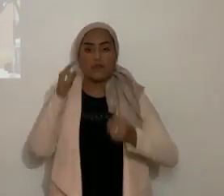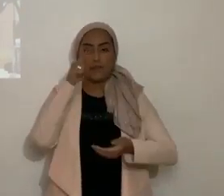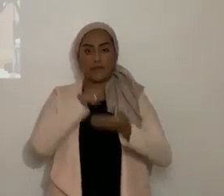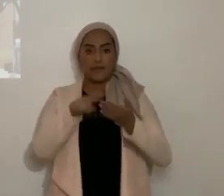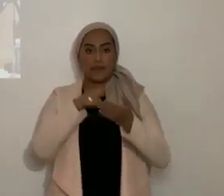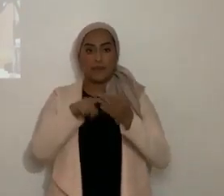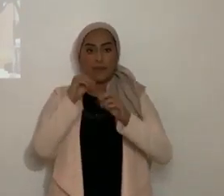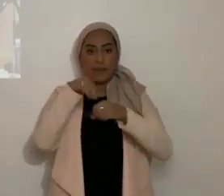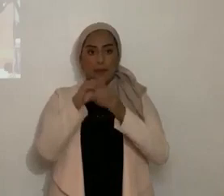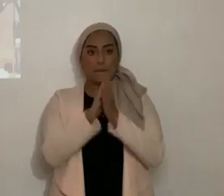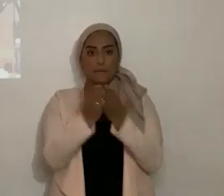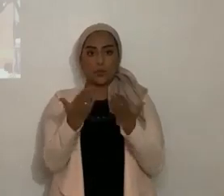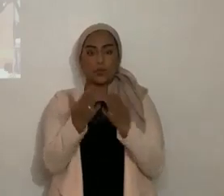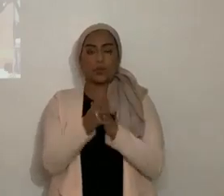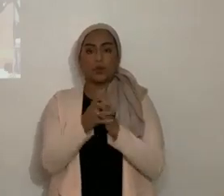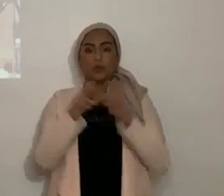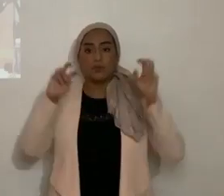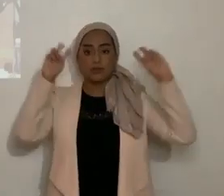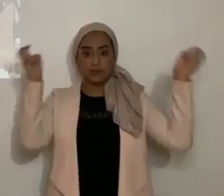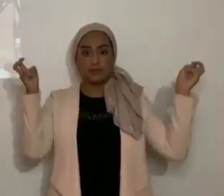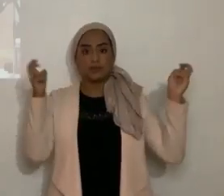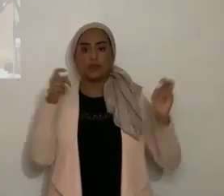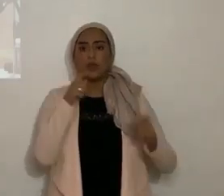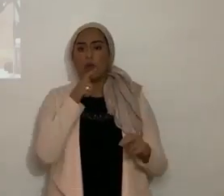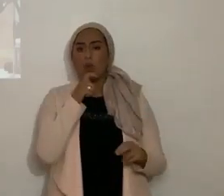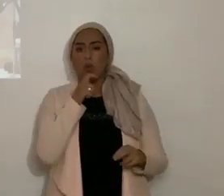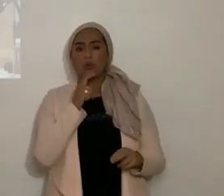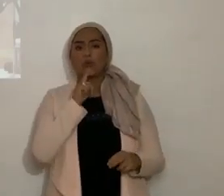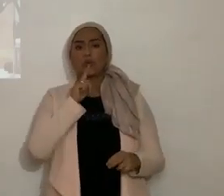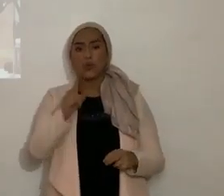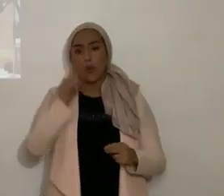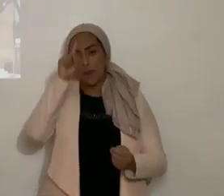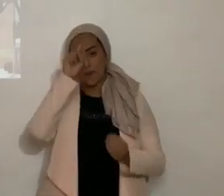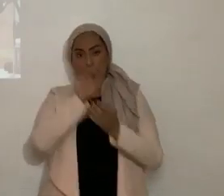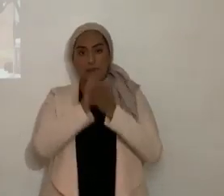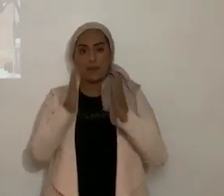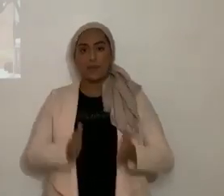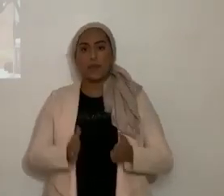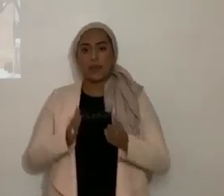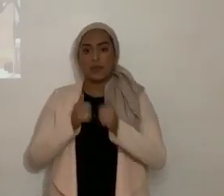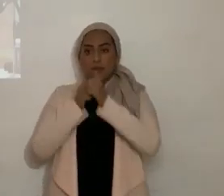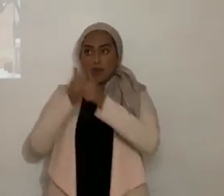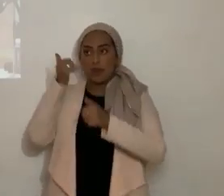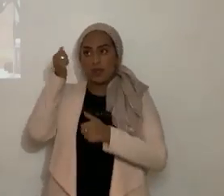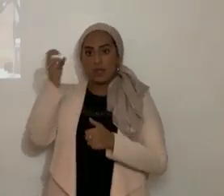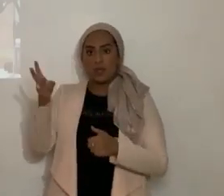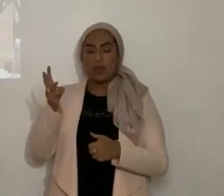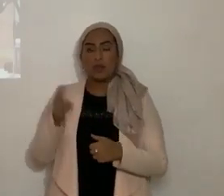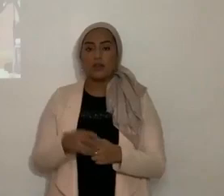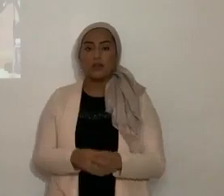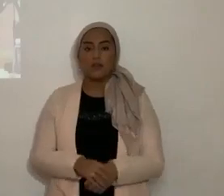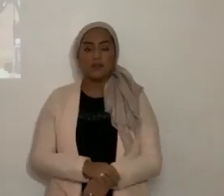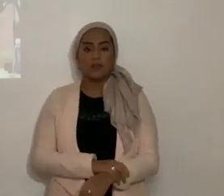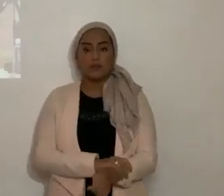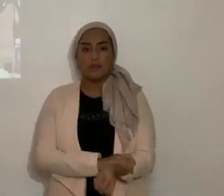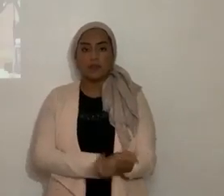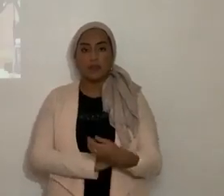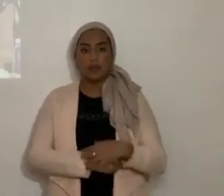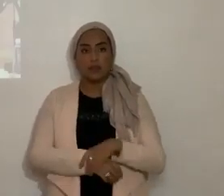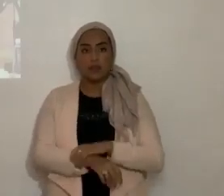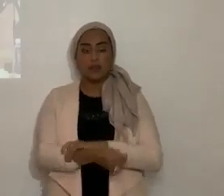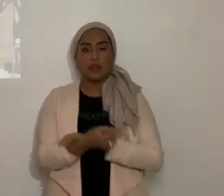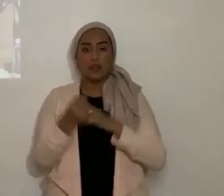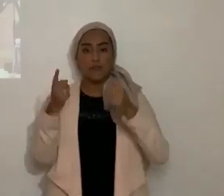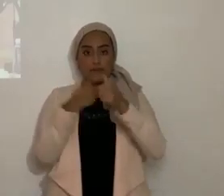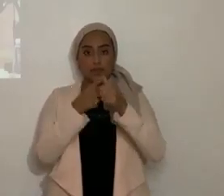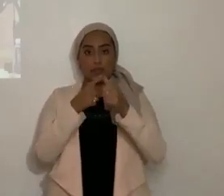buscar en el libro, el tema ¿quién es un verdadero mesiánico? ¿Quién es un verdadero mesiánico? Y en el